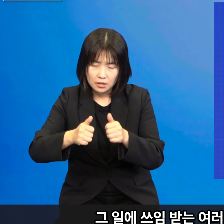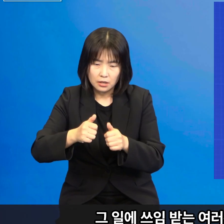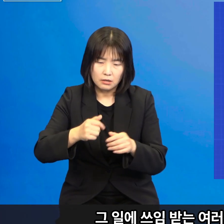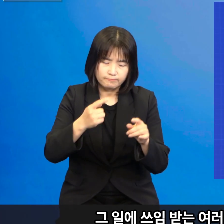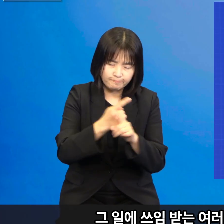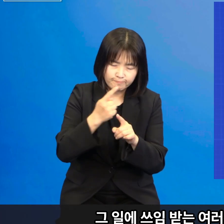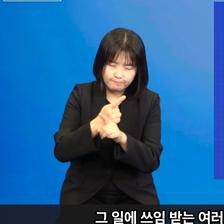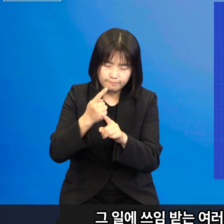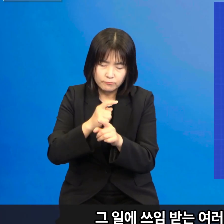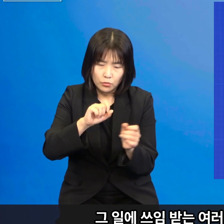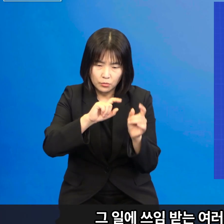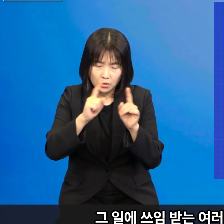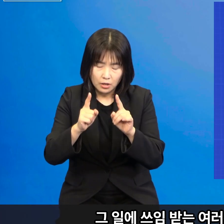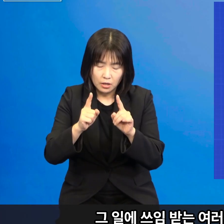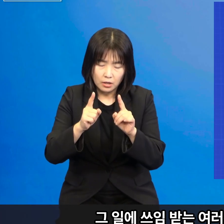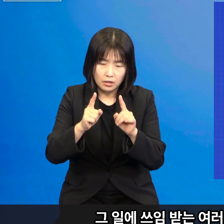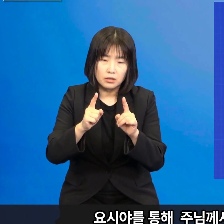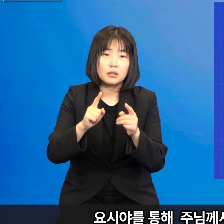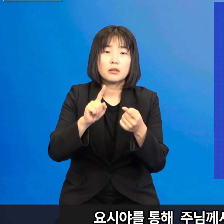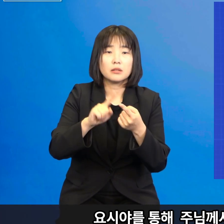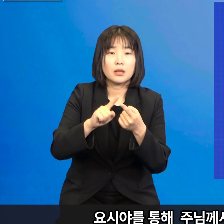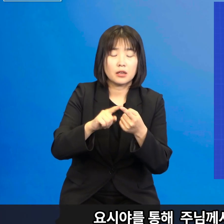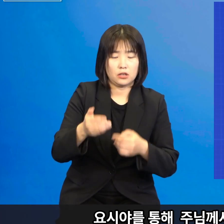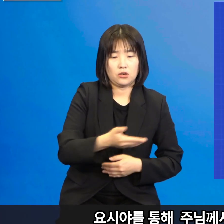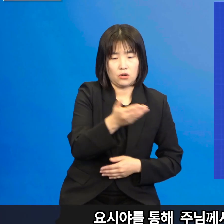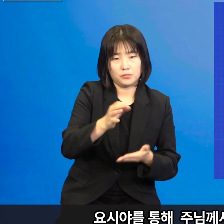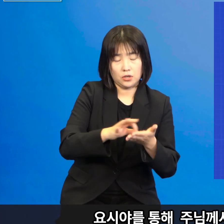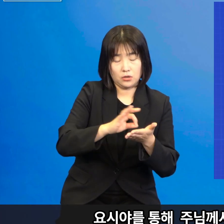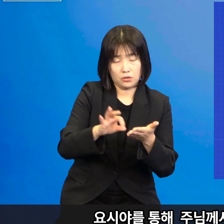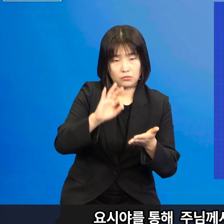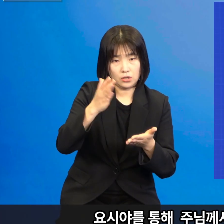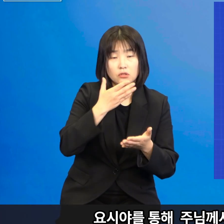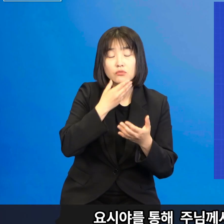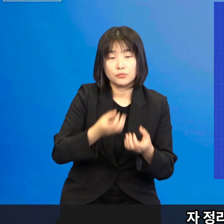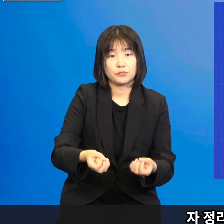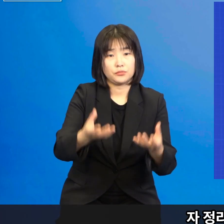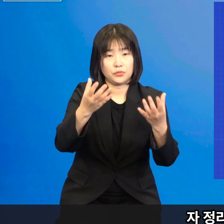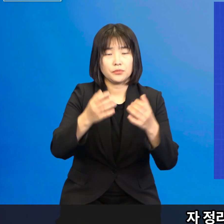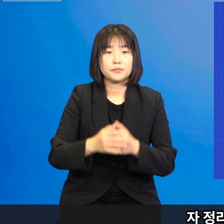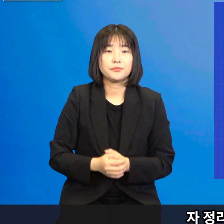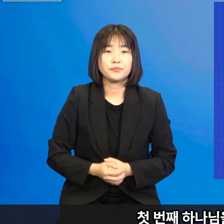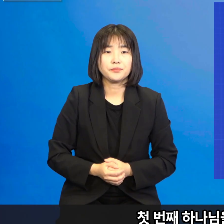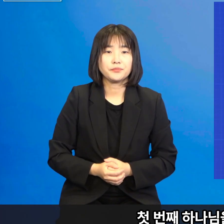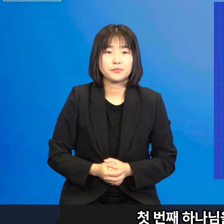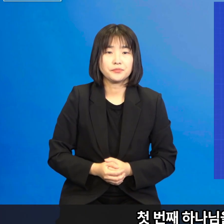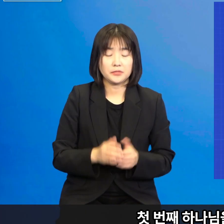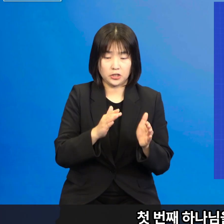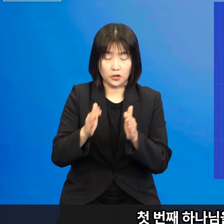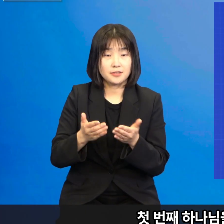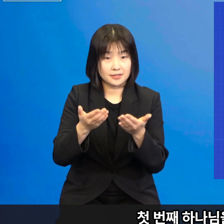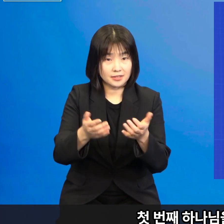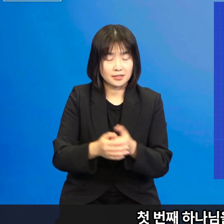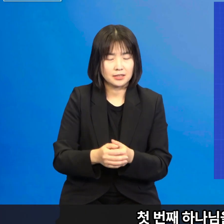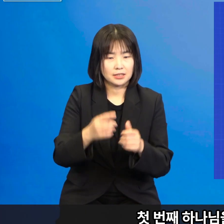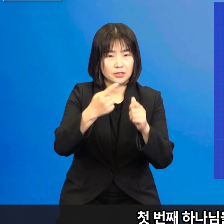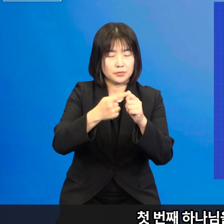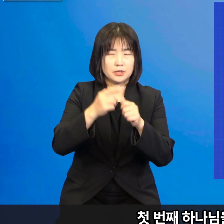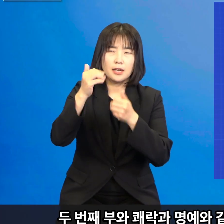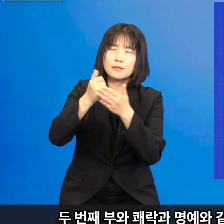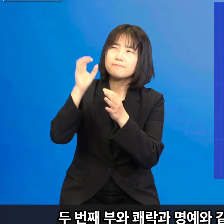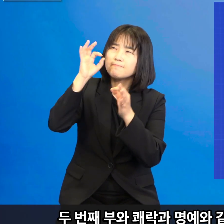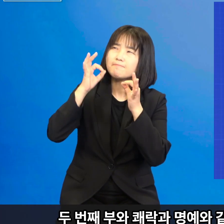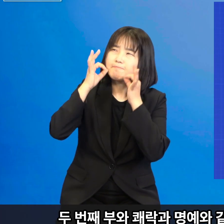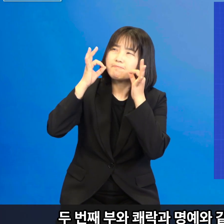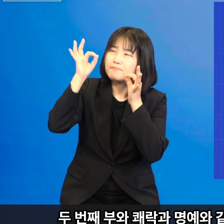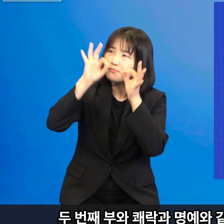일에 쓰임받는 여러분 되시기를 축복합니다. 요시야를 통해 주님께서 그 일을 행하신 거예요. 잠 정리할게요. 첫 번째, 하나님을 간절히 찾았고,